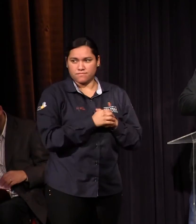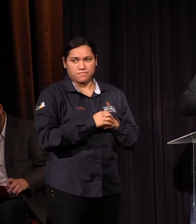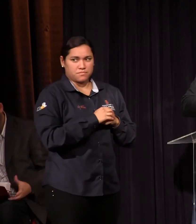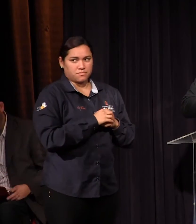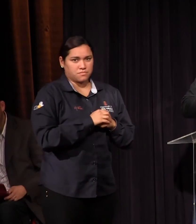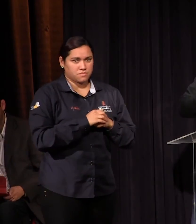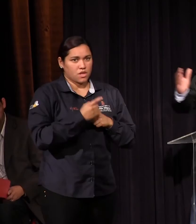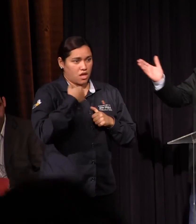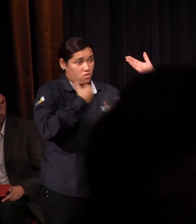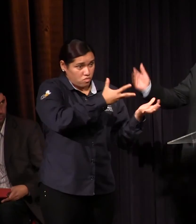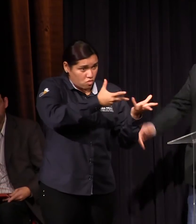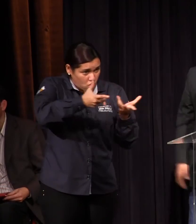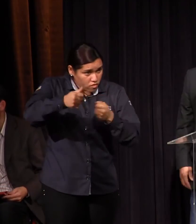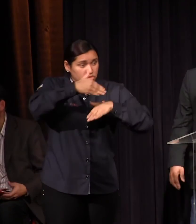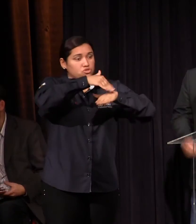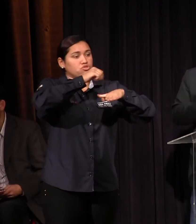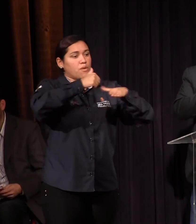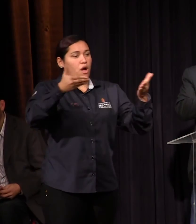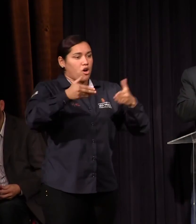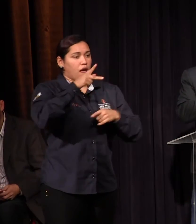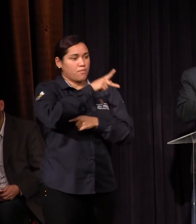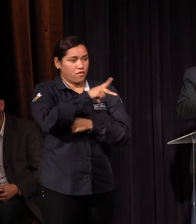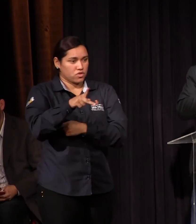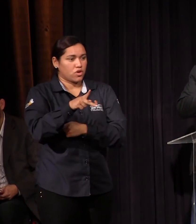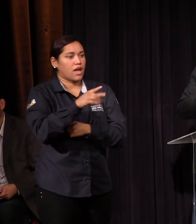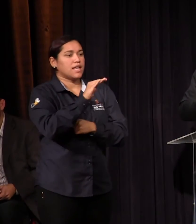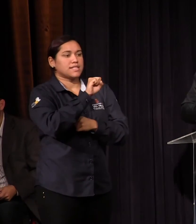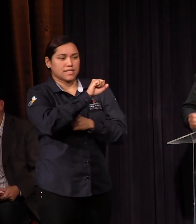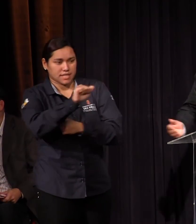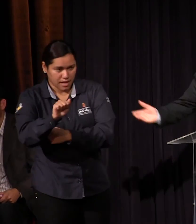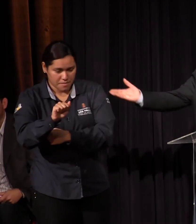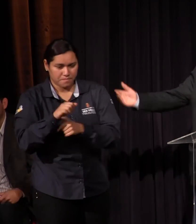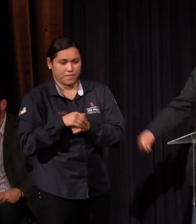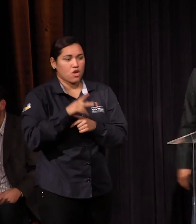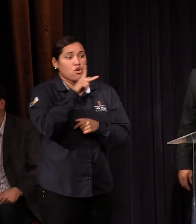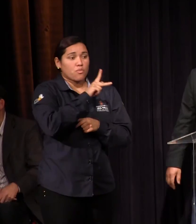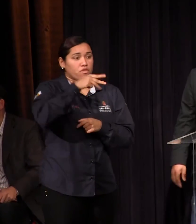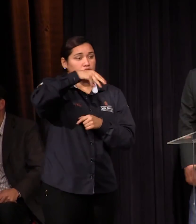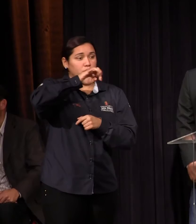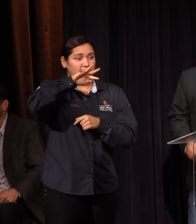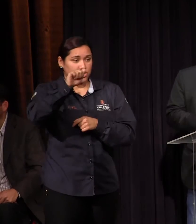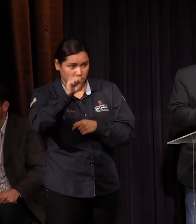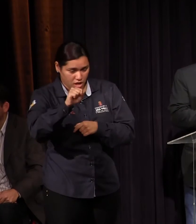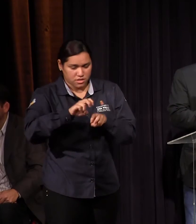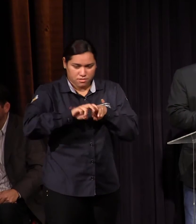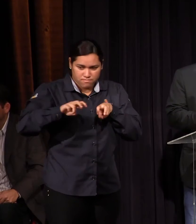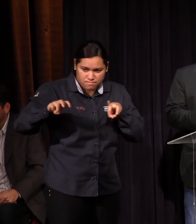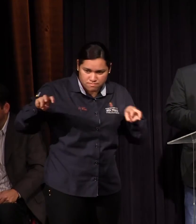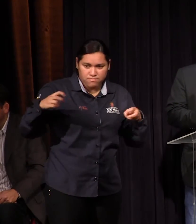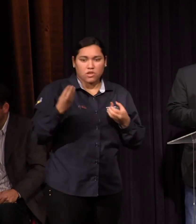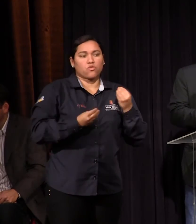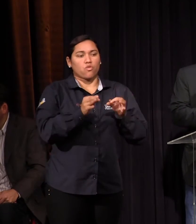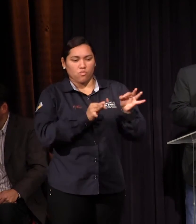eo convidou a professora ciça e o professor matias a fazer a composição